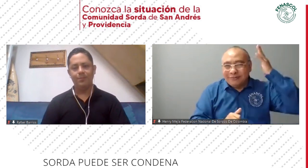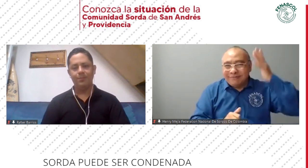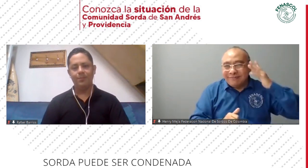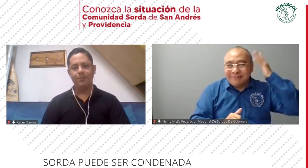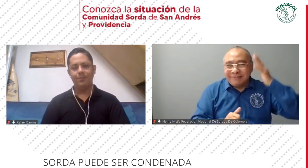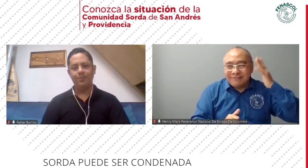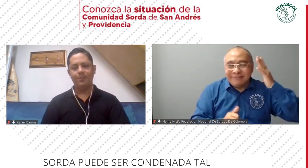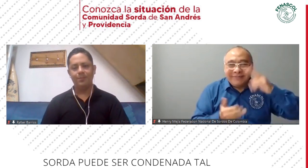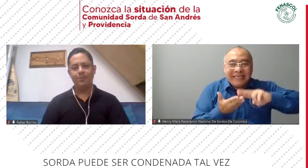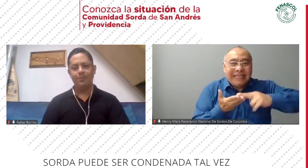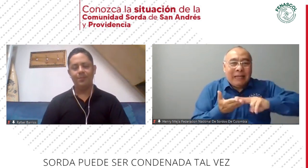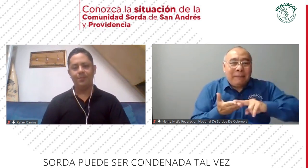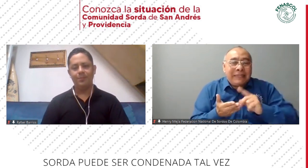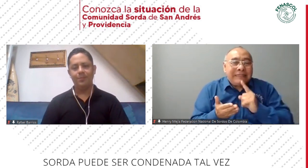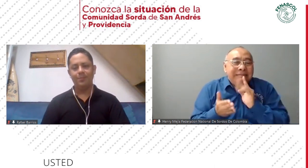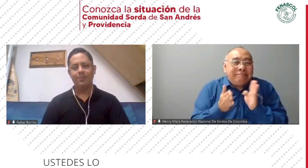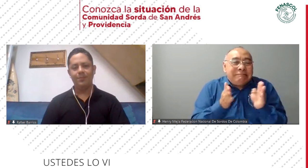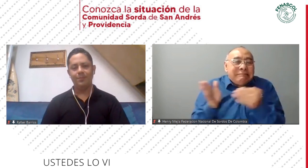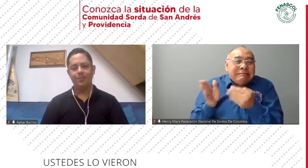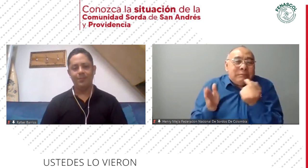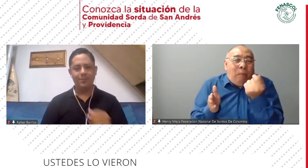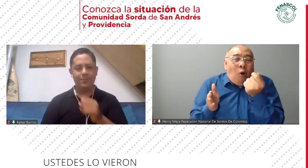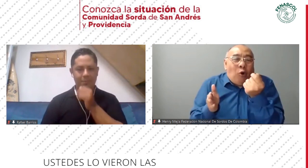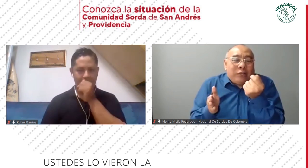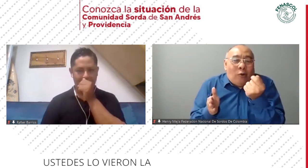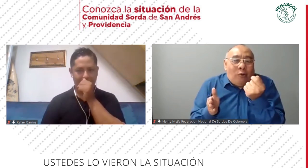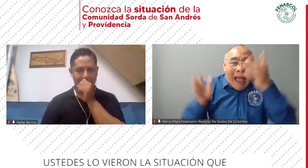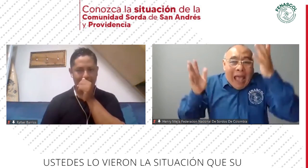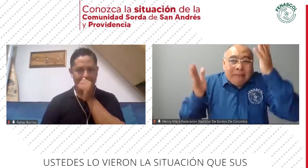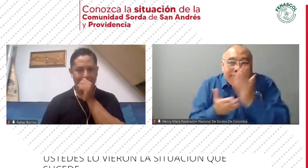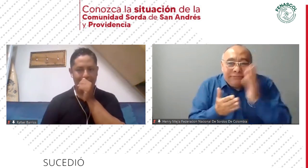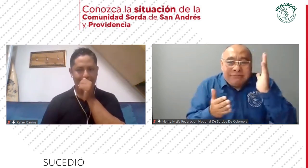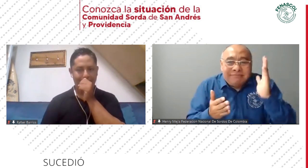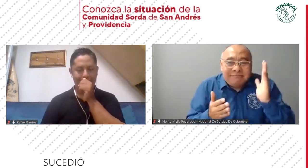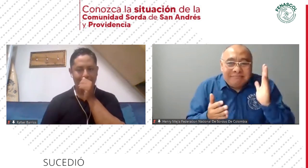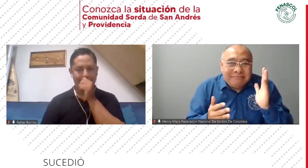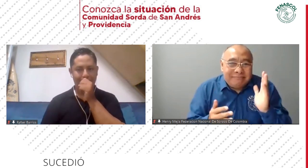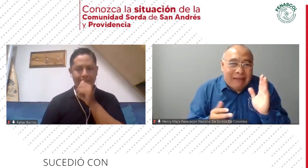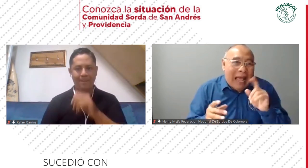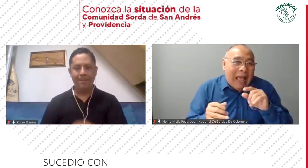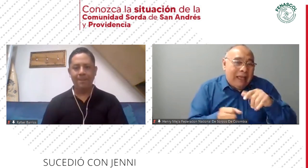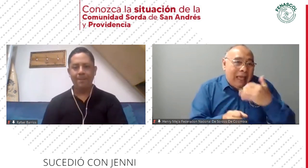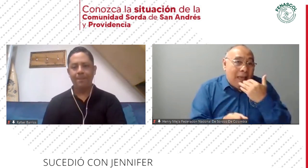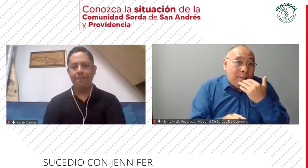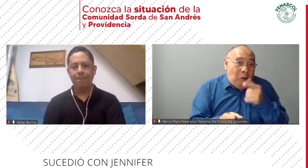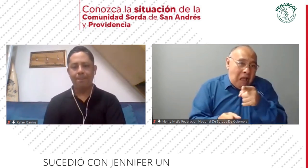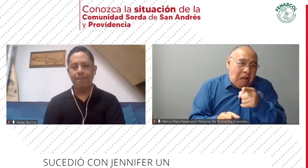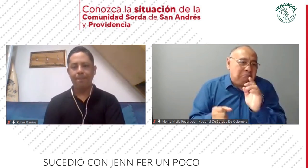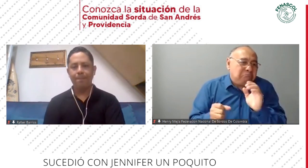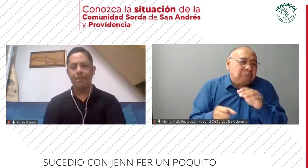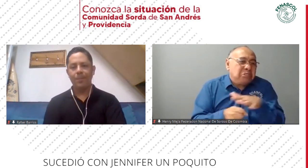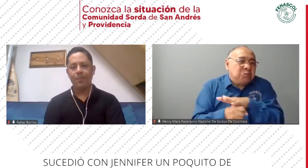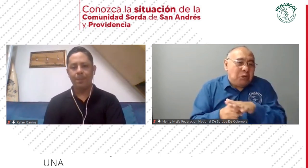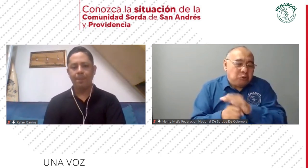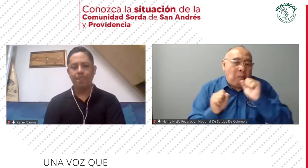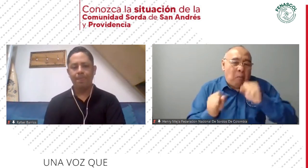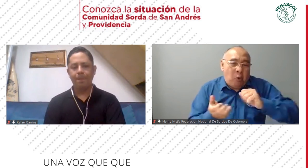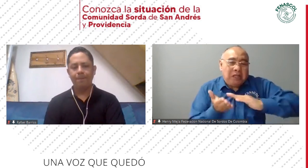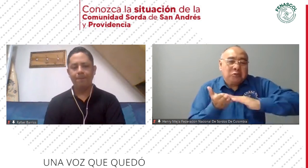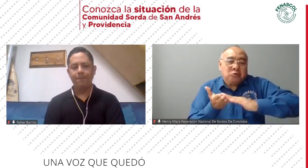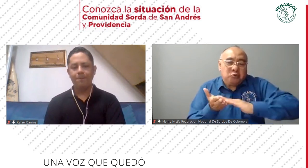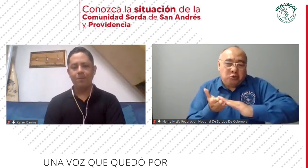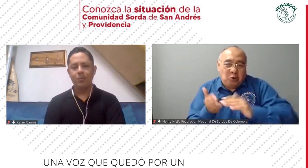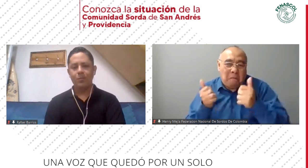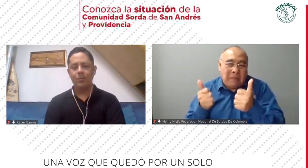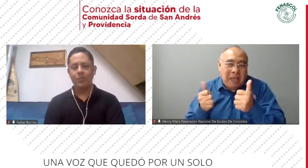condenada tal vez ustedes lo vieron la situación que sucedió con jennifer un poquito de una voz que quedó